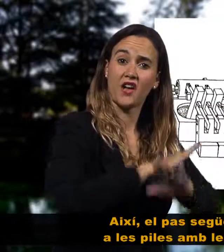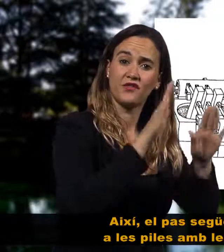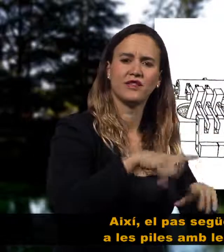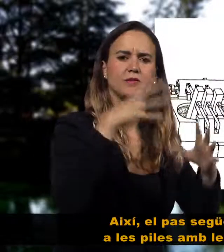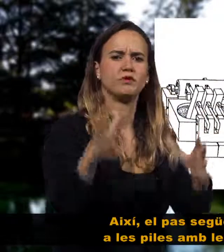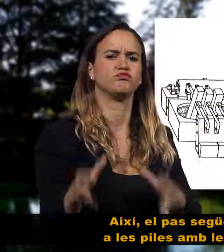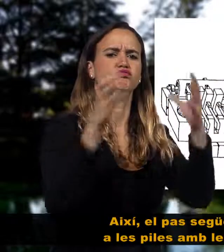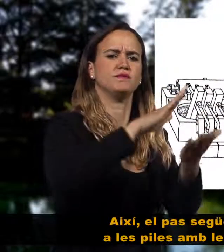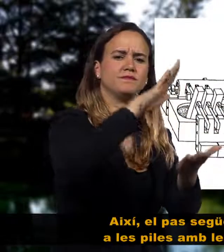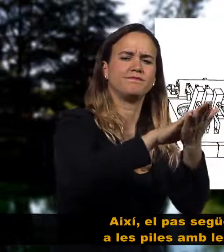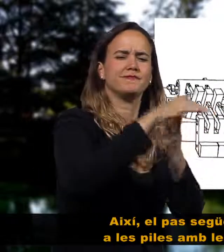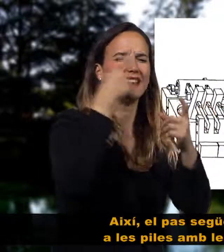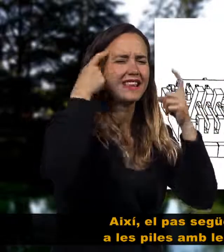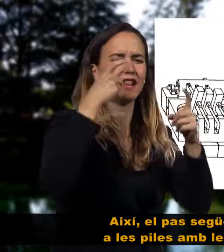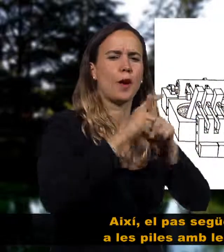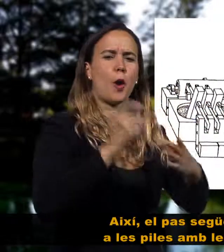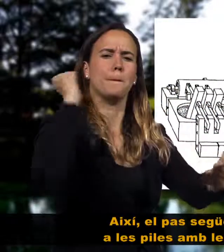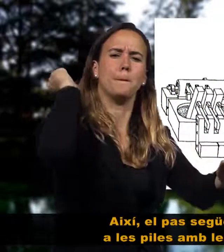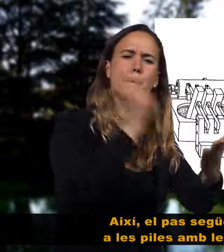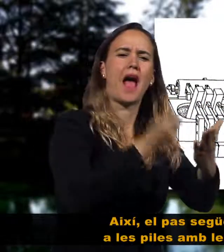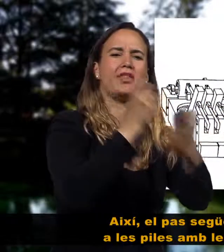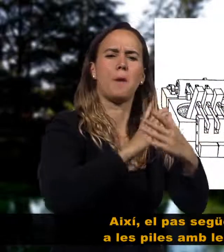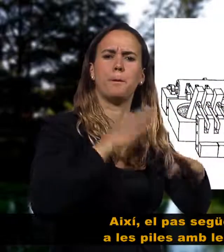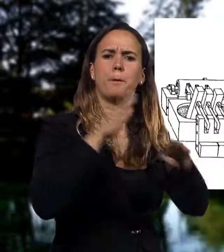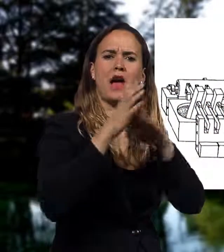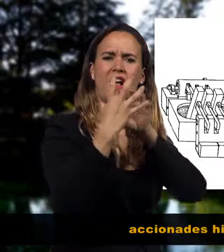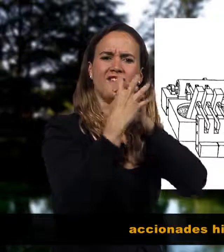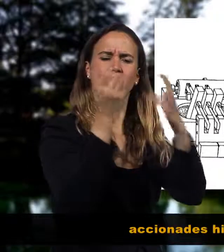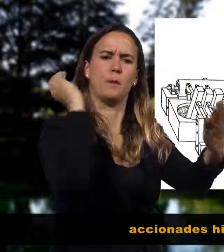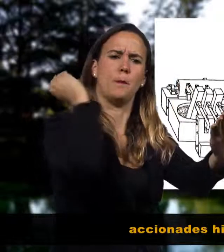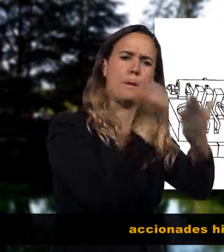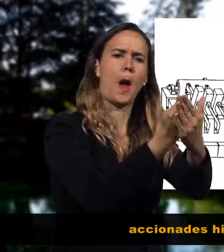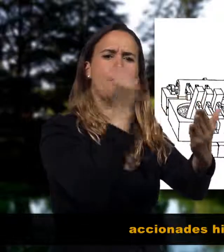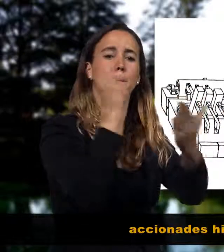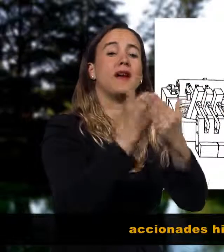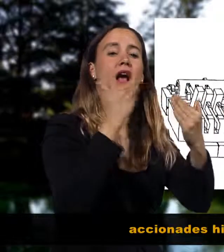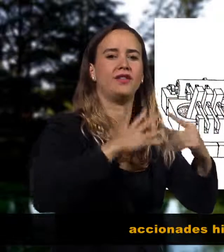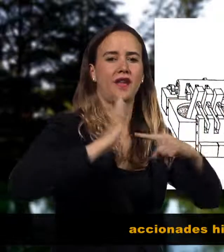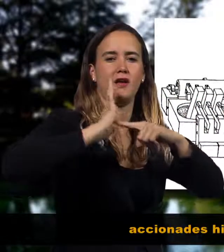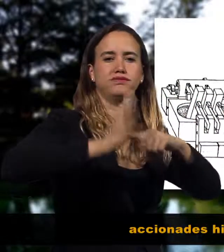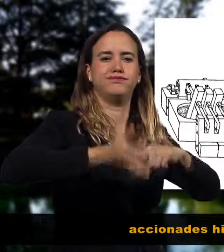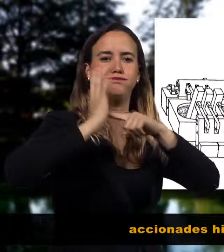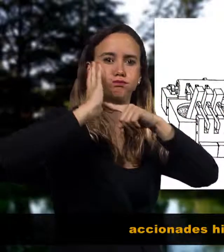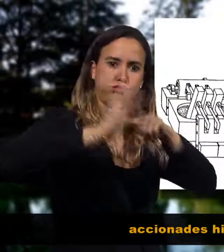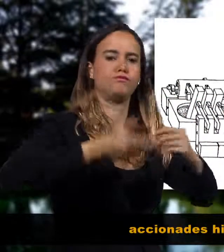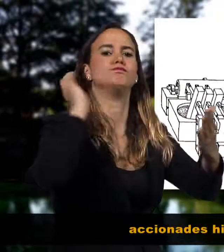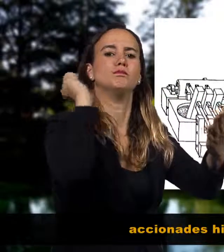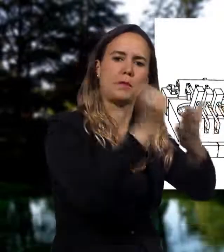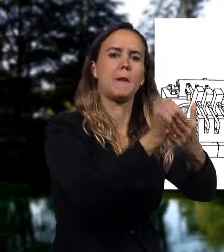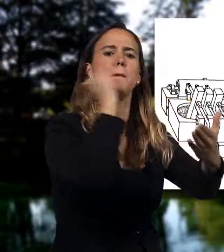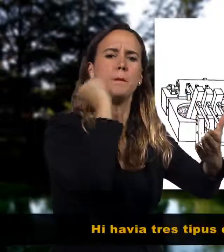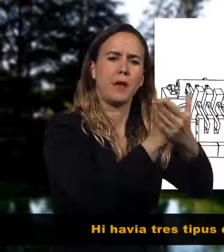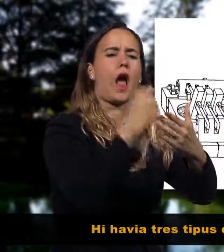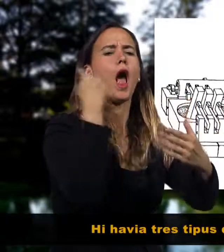Així, el pas següent era trinxar-lo a les piles amb les masses de fusta, accionades hidràulicament. Hi havia 3